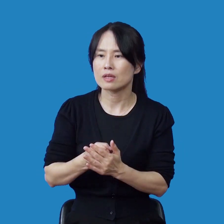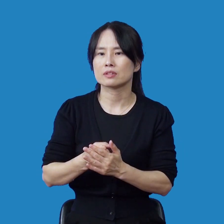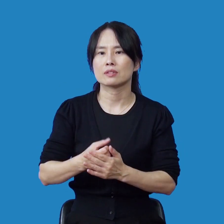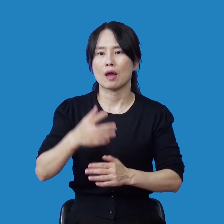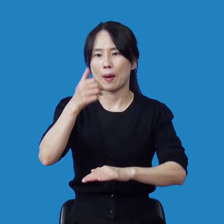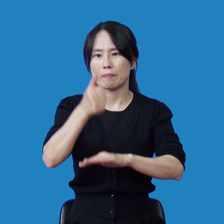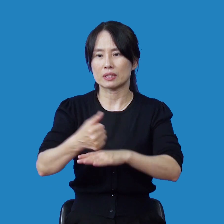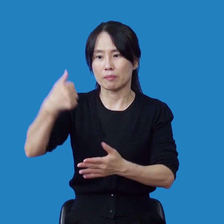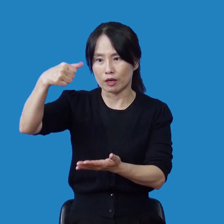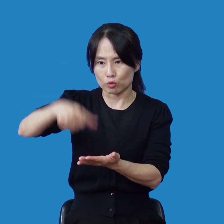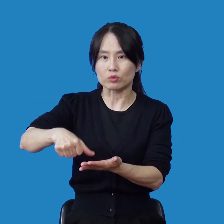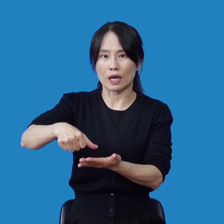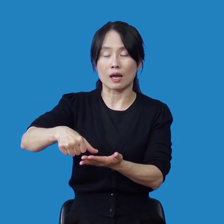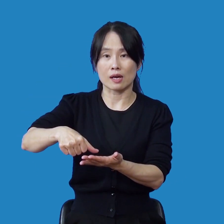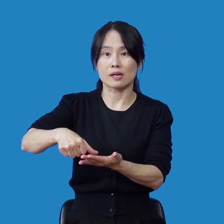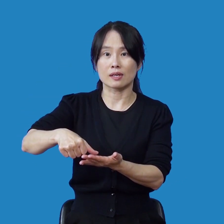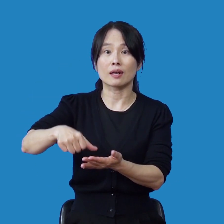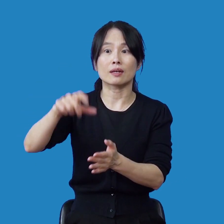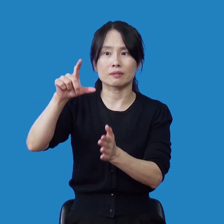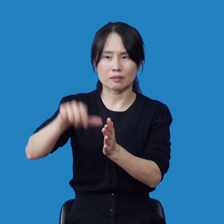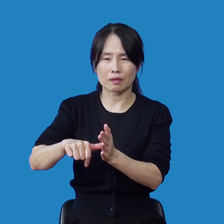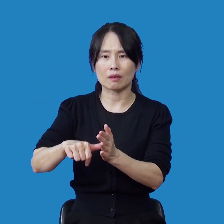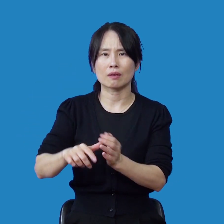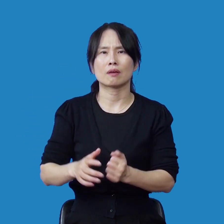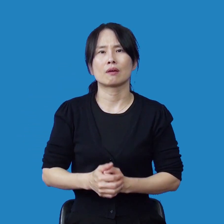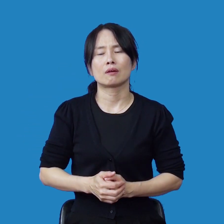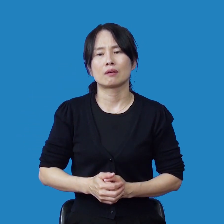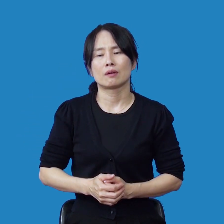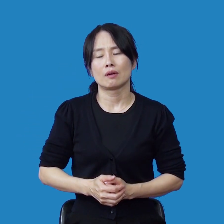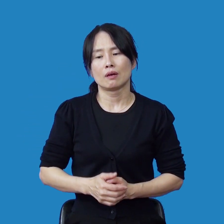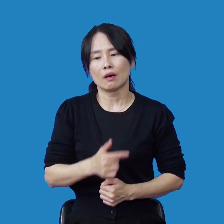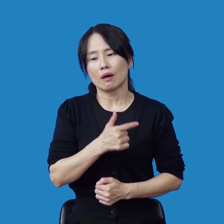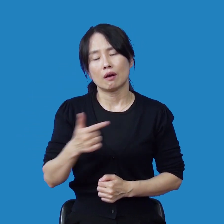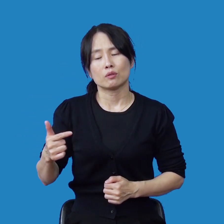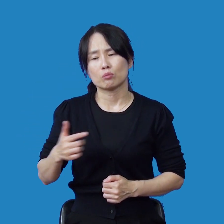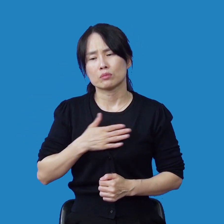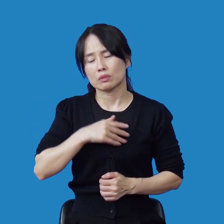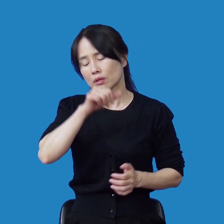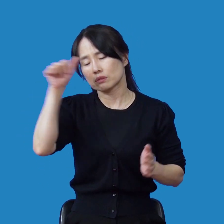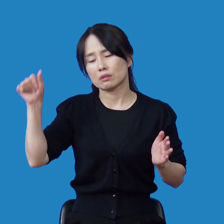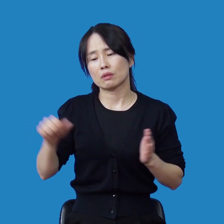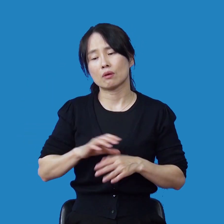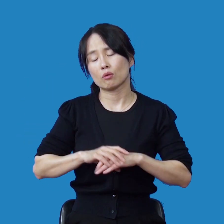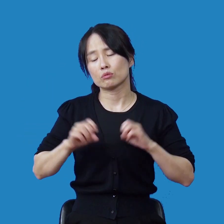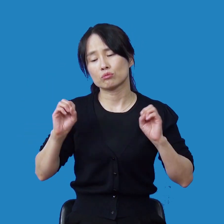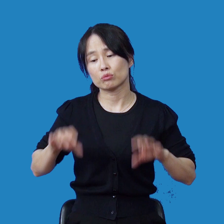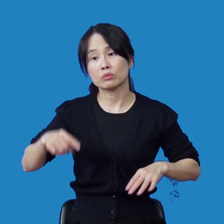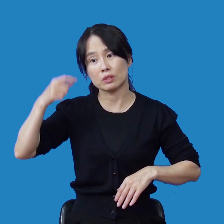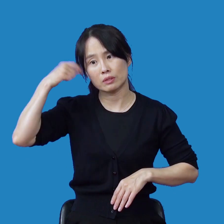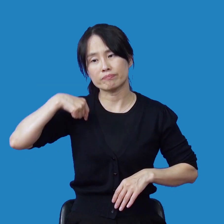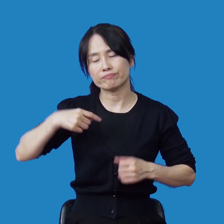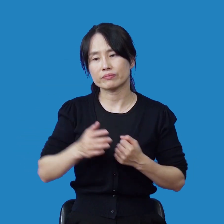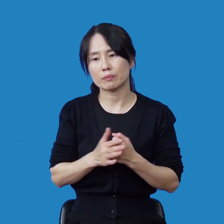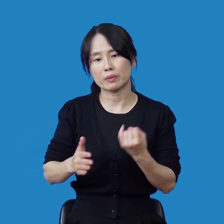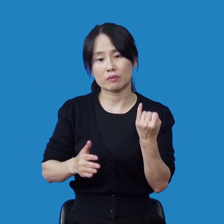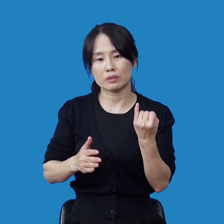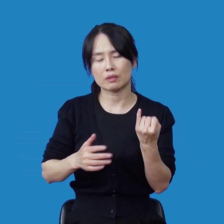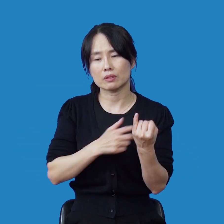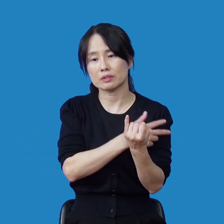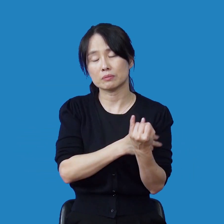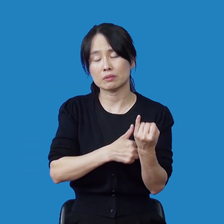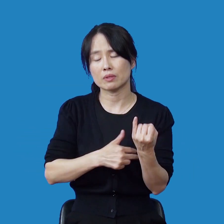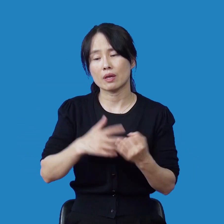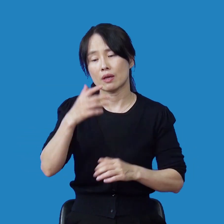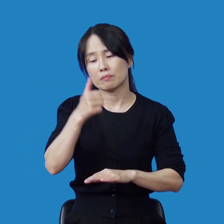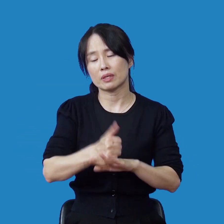도장만 찍으면 다 끝나는데 너무 허탈하고 허전합니다. 그래서 마지막으로 새벽